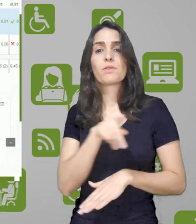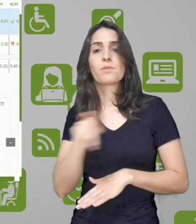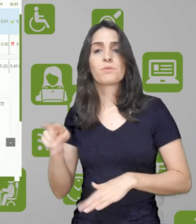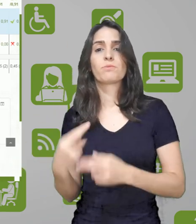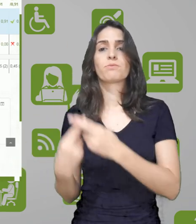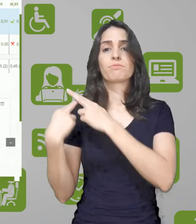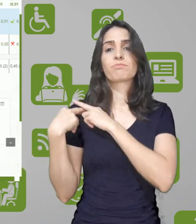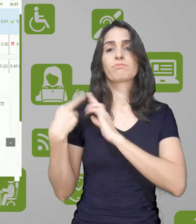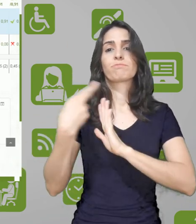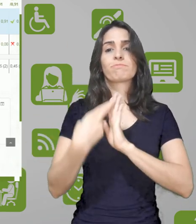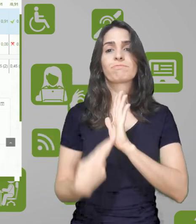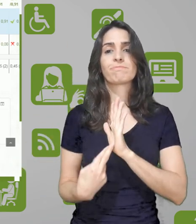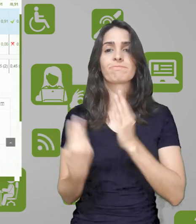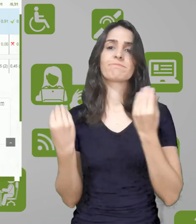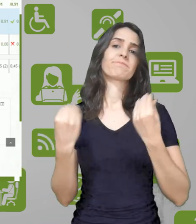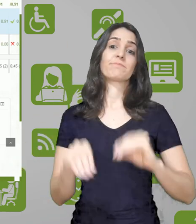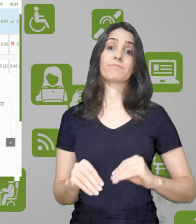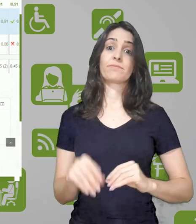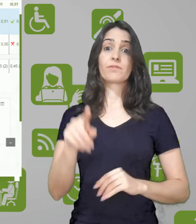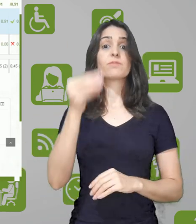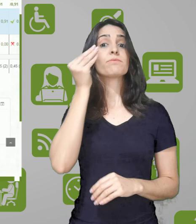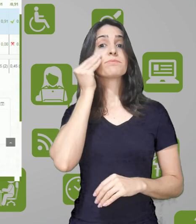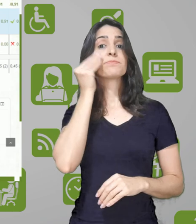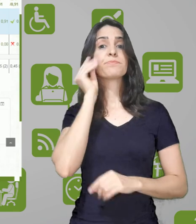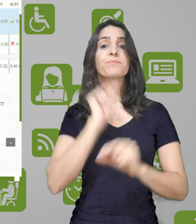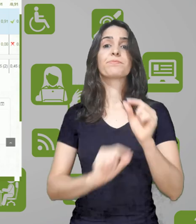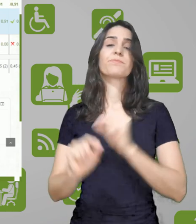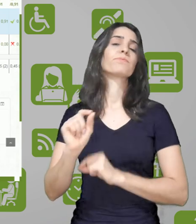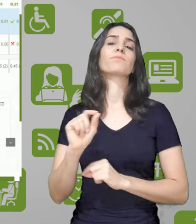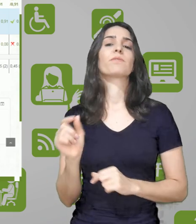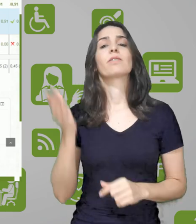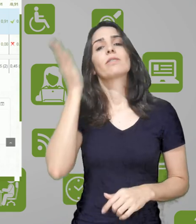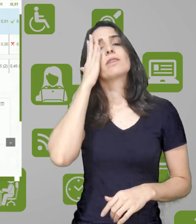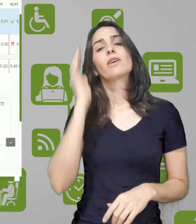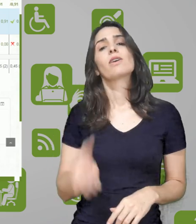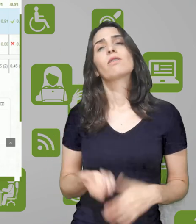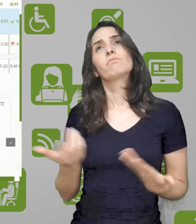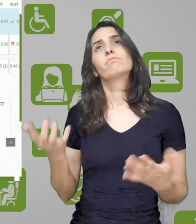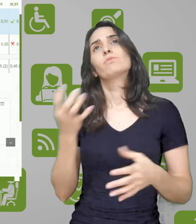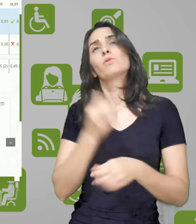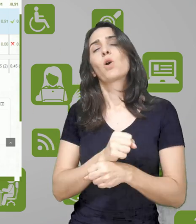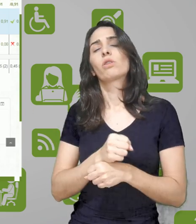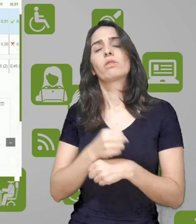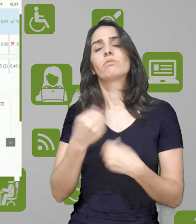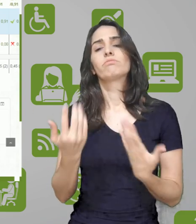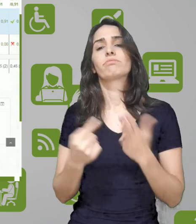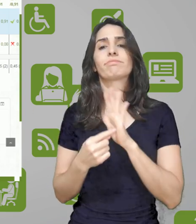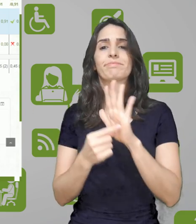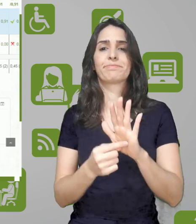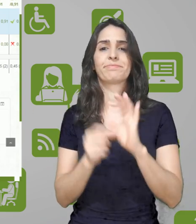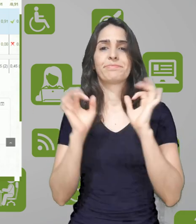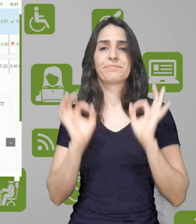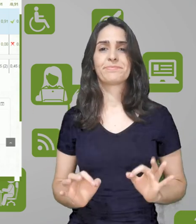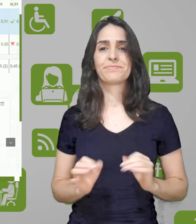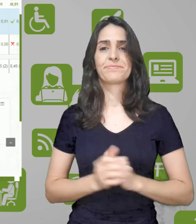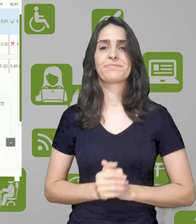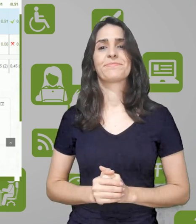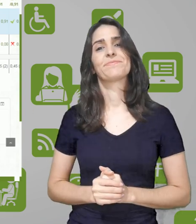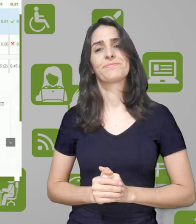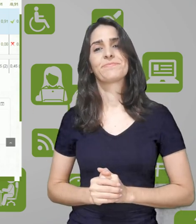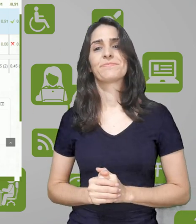configuração que foi realizada Então você precisa verificar para saber quando a nota vai aparecer para os alunos certo